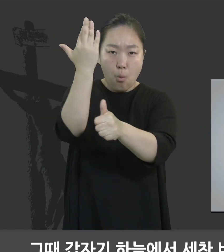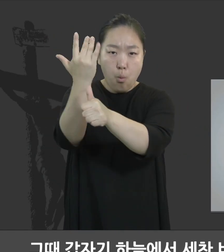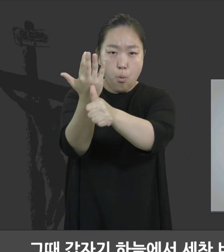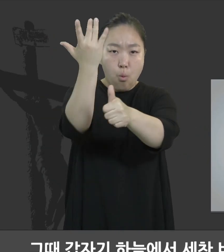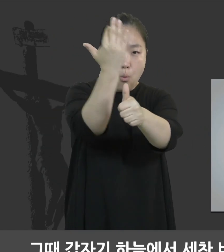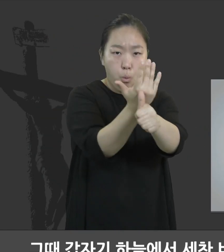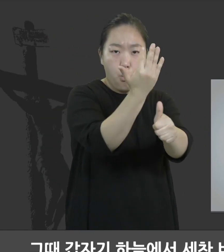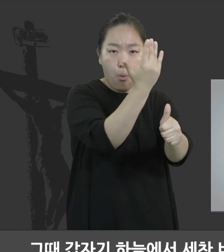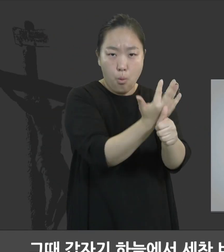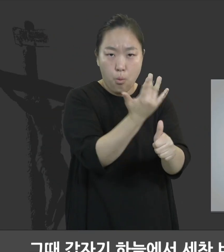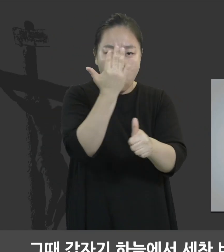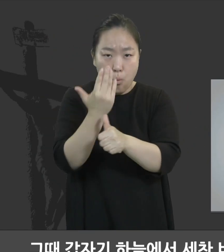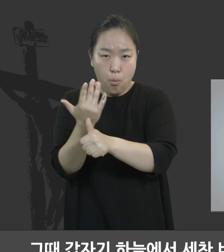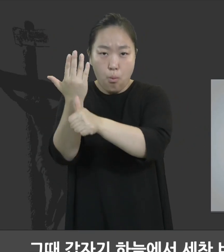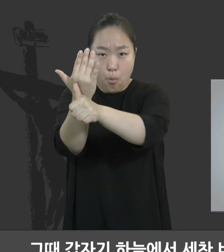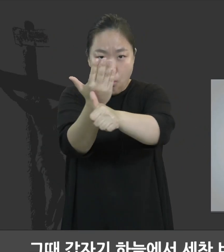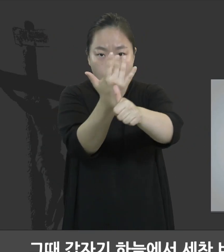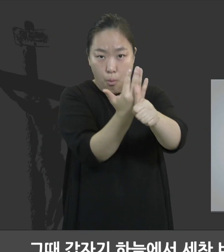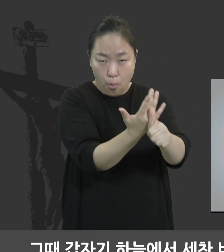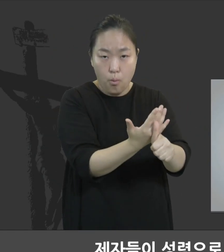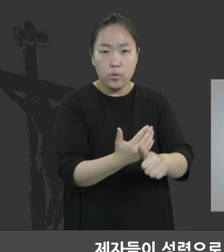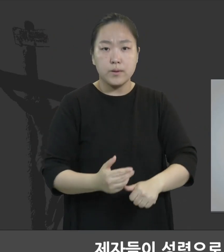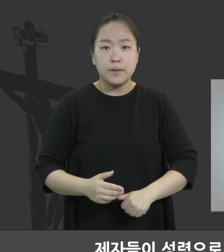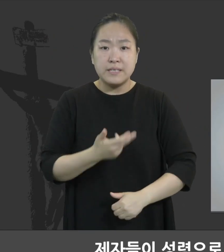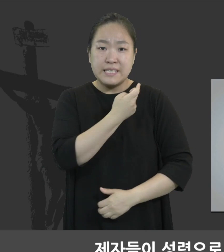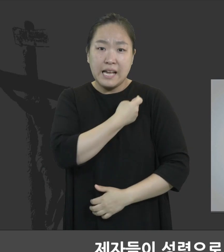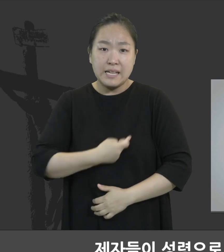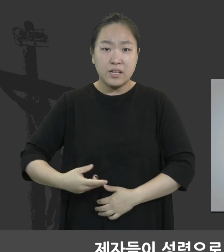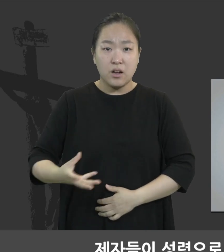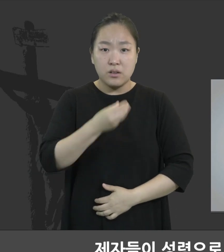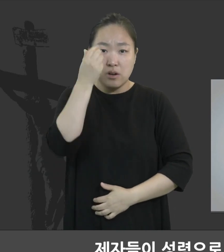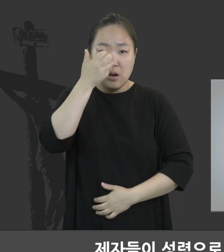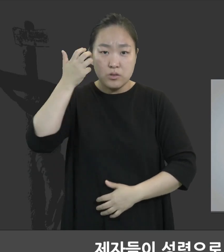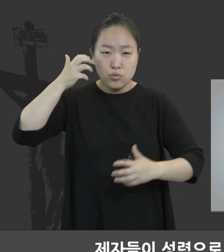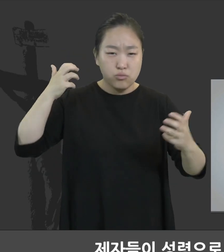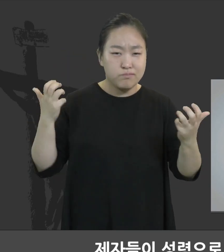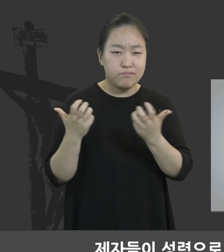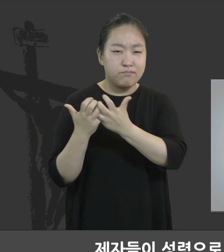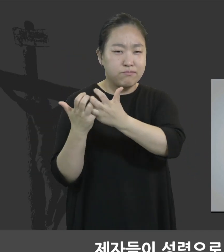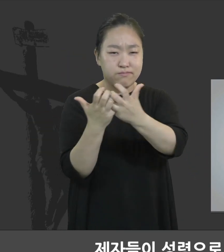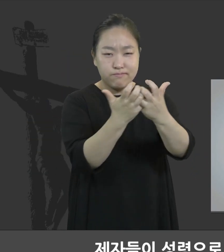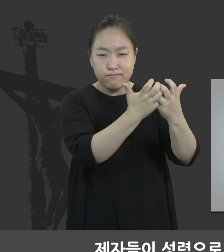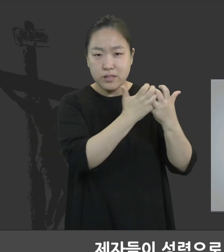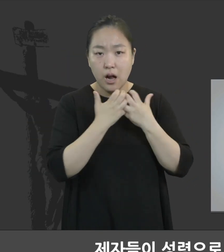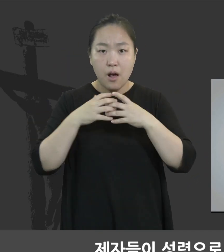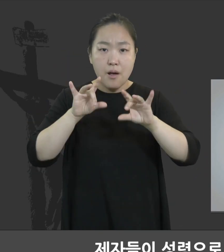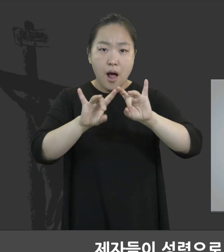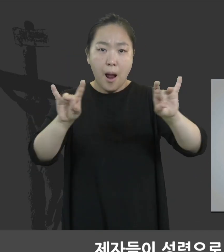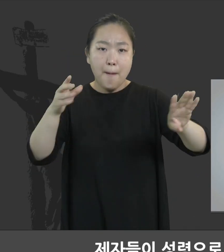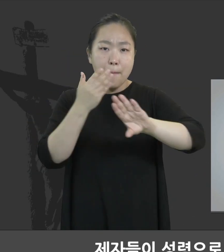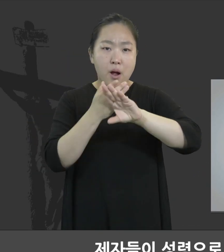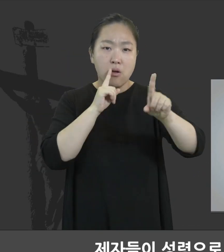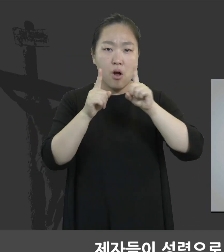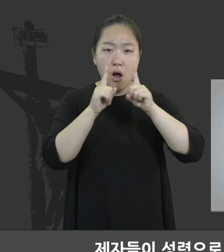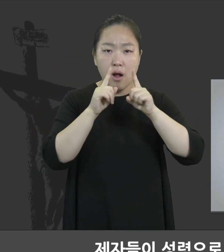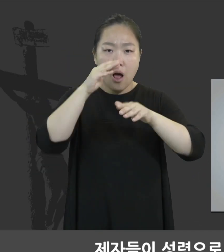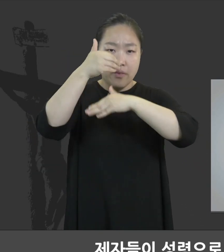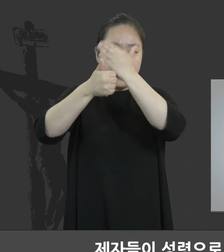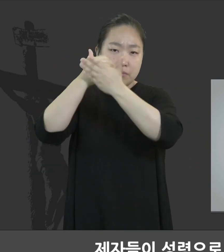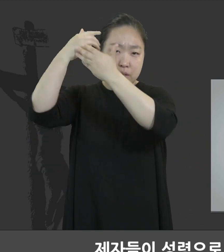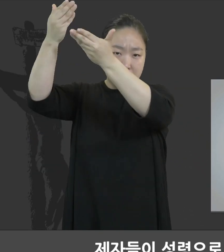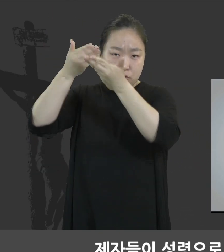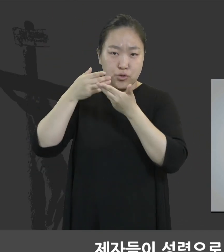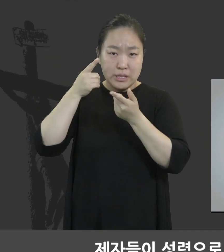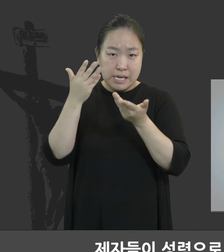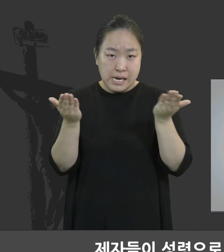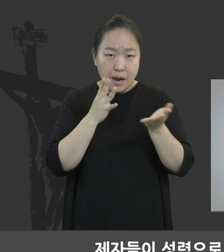나타나 제자들 위에 머물렀습니다. 제자들이 성령으로 충만해져서 각기 다른 언어로